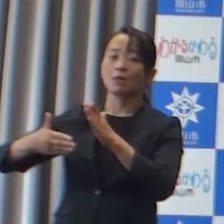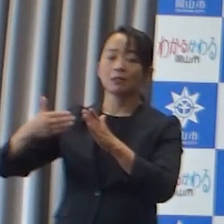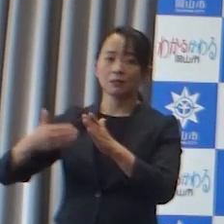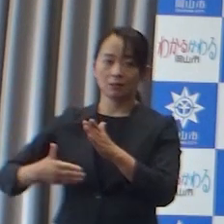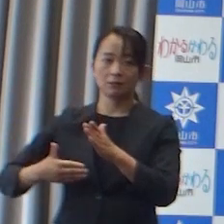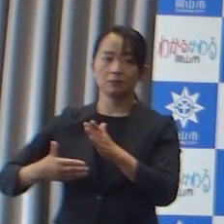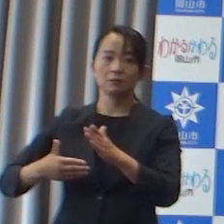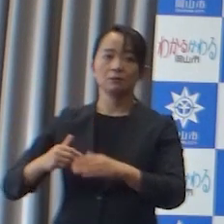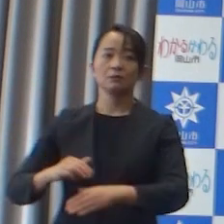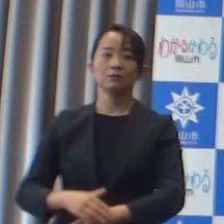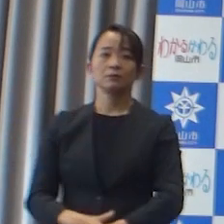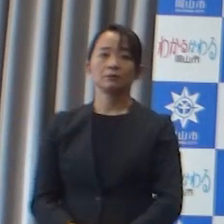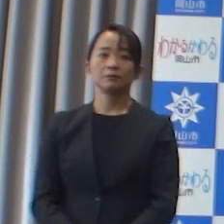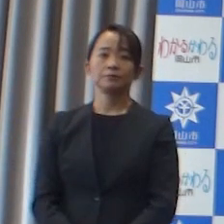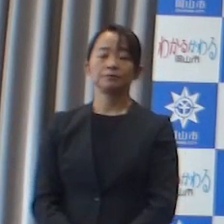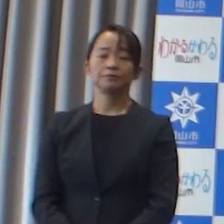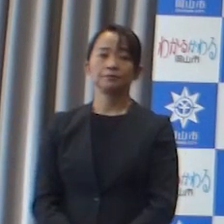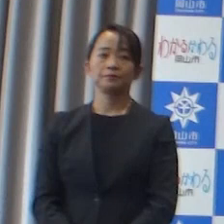が、